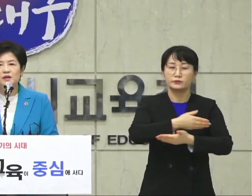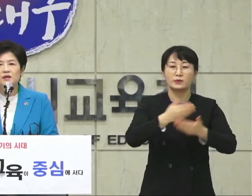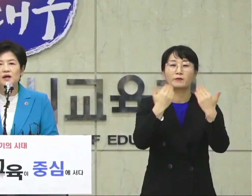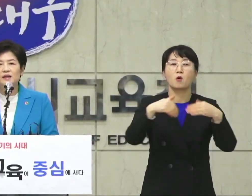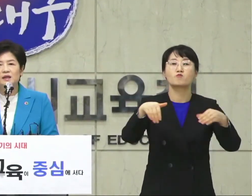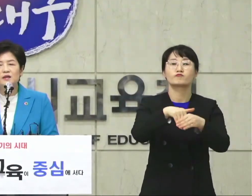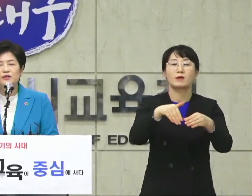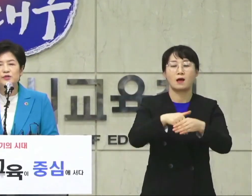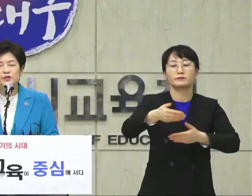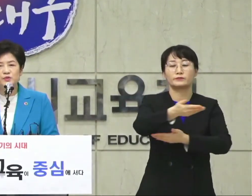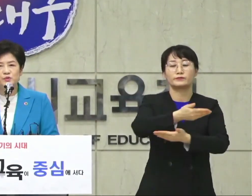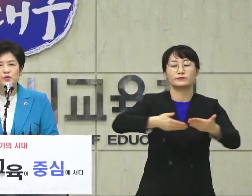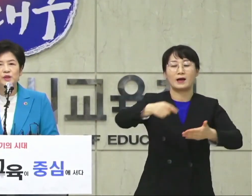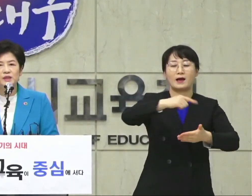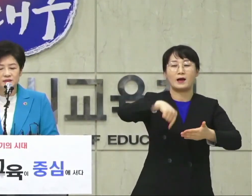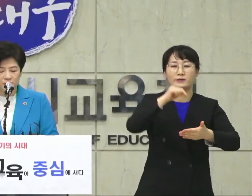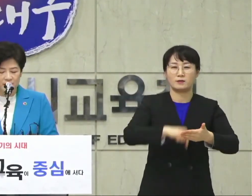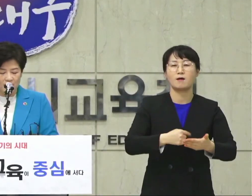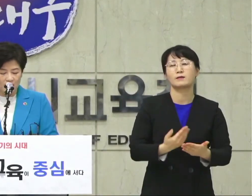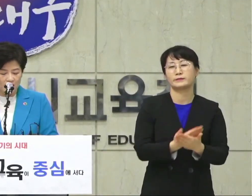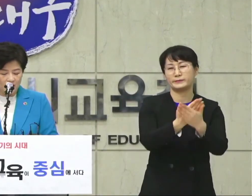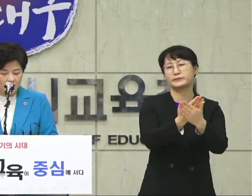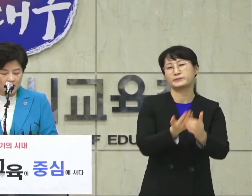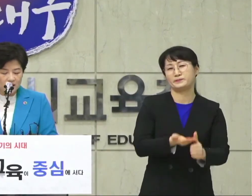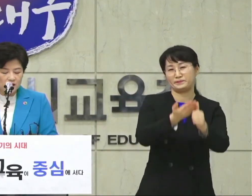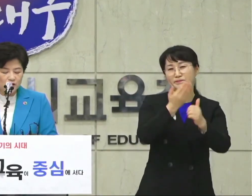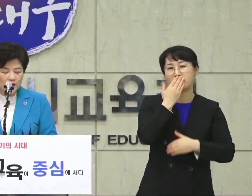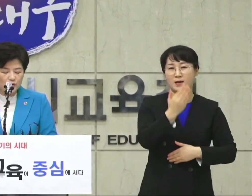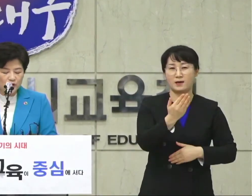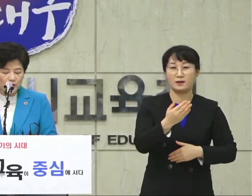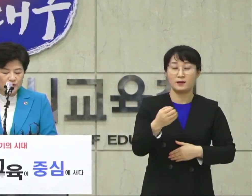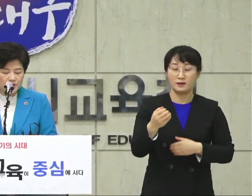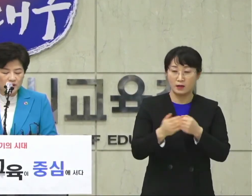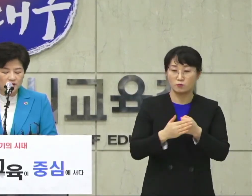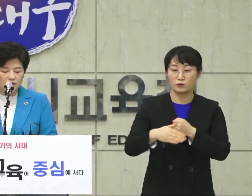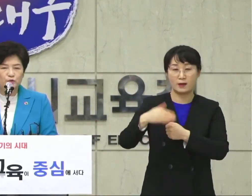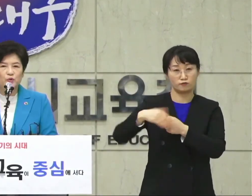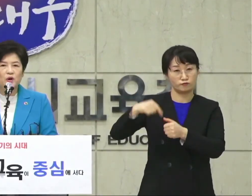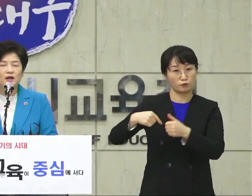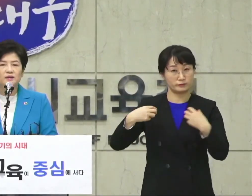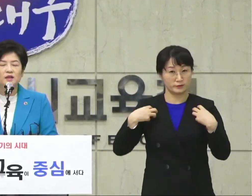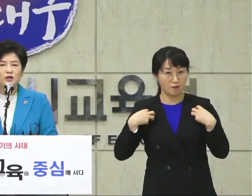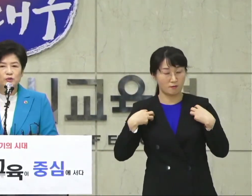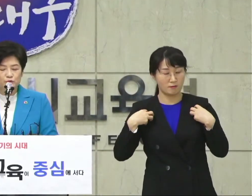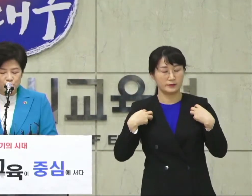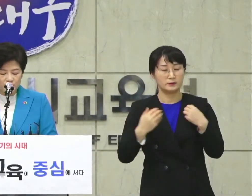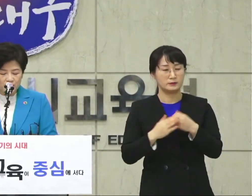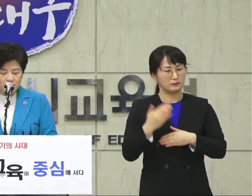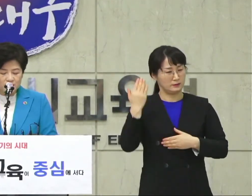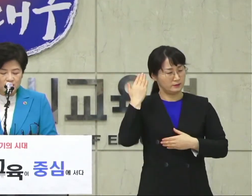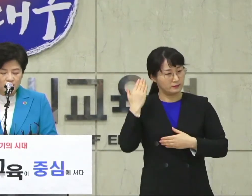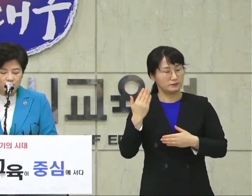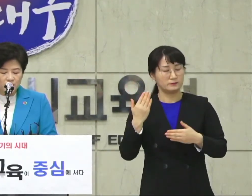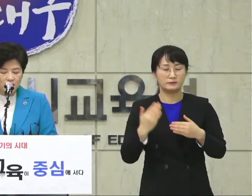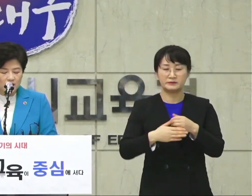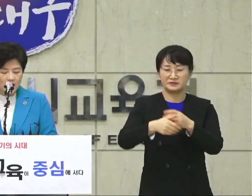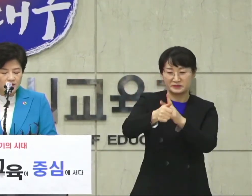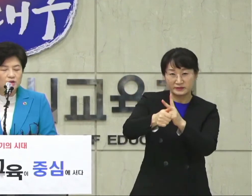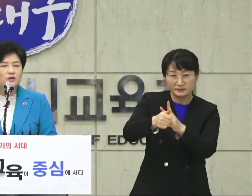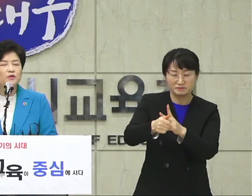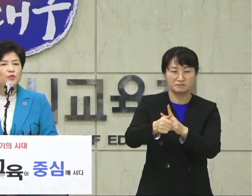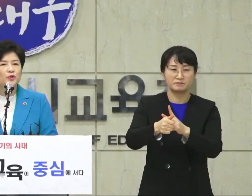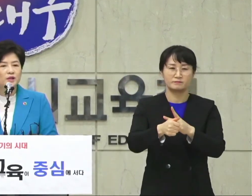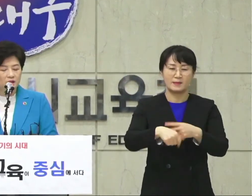문화 속에서 길러질 수 있습니다. 이를 위해 우리 교육청은 그동안 꾸준히